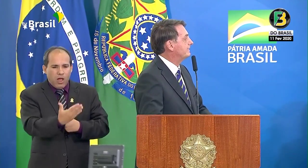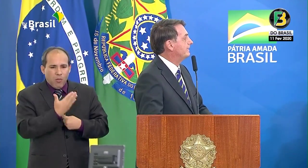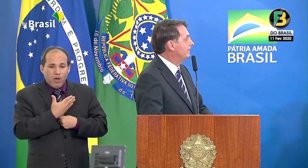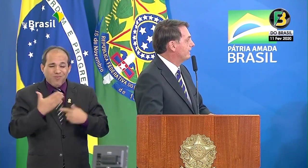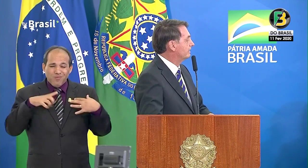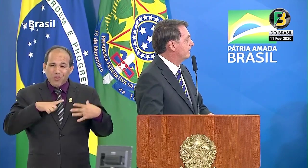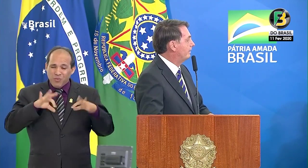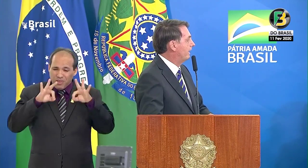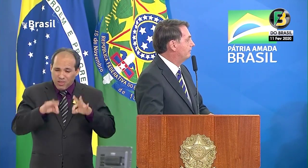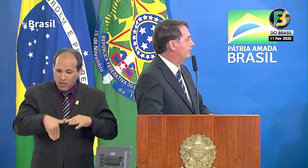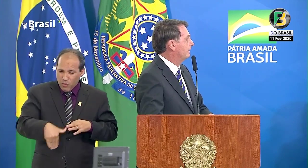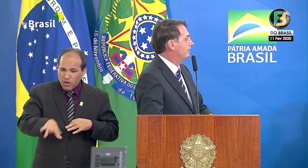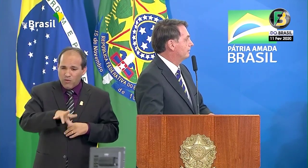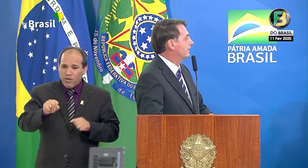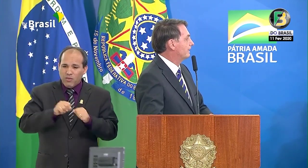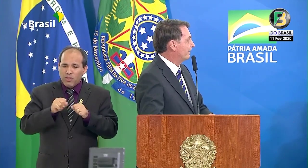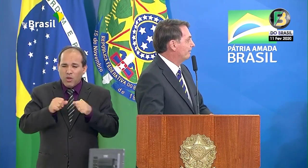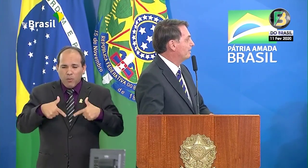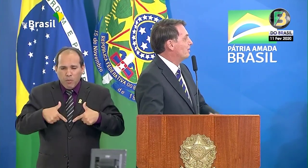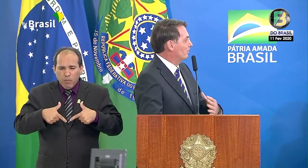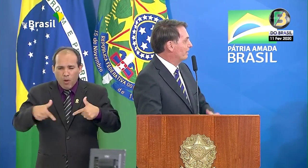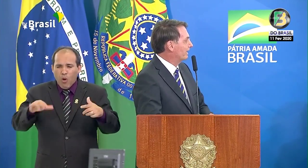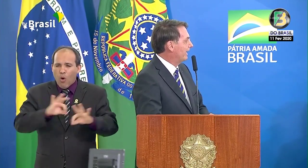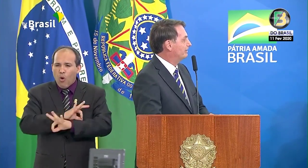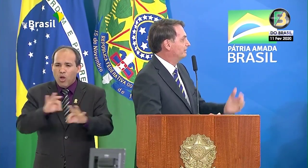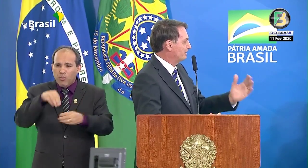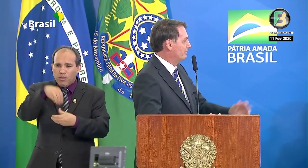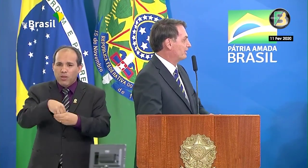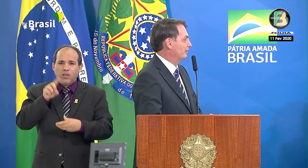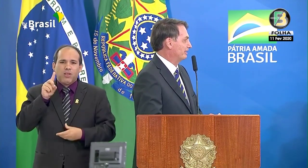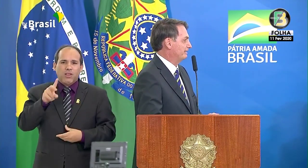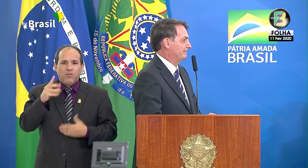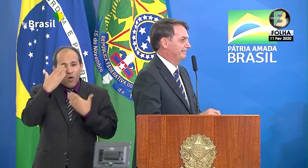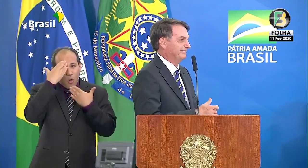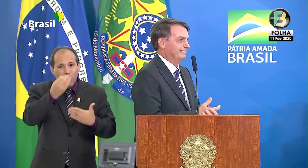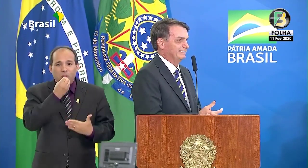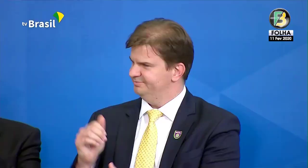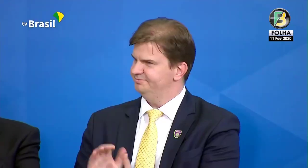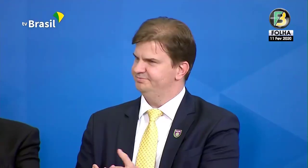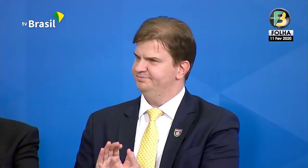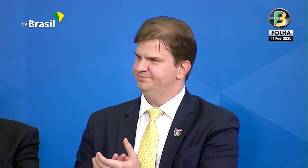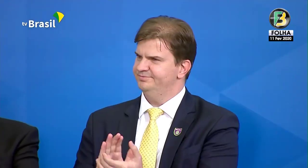você fará um excelente trabalho no Dataprev. Obrigado e boa sorte.